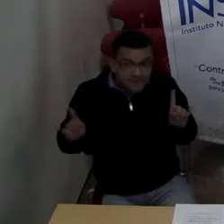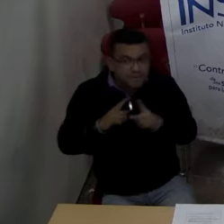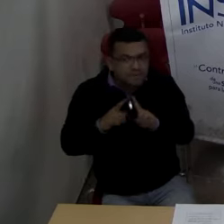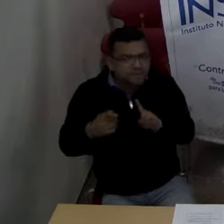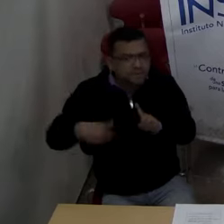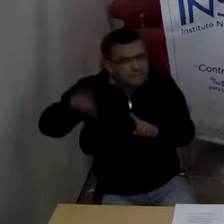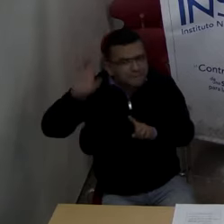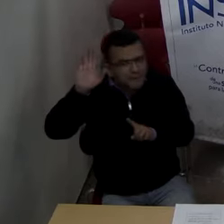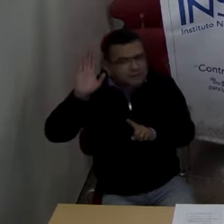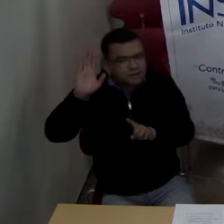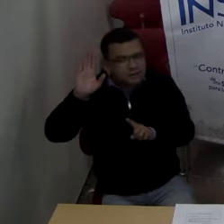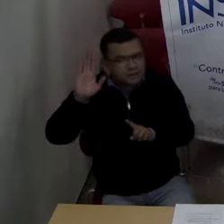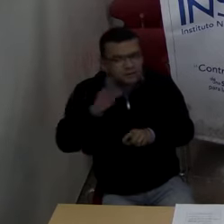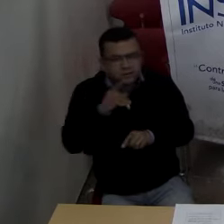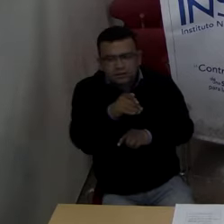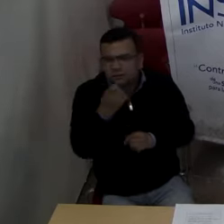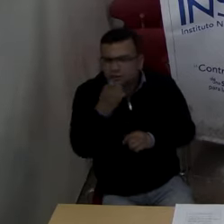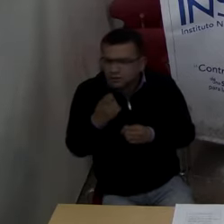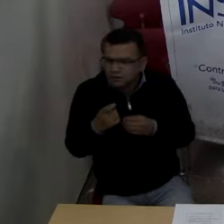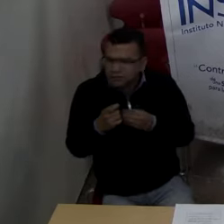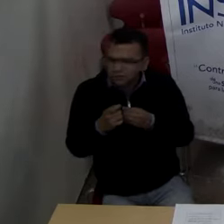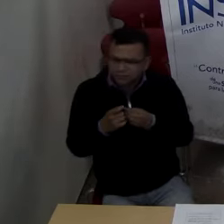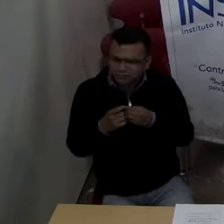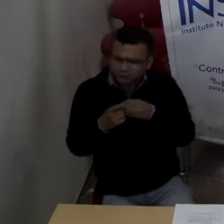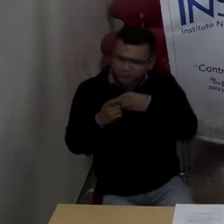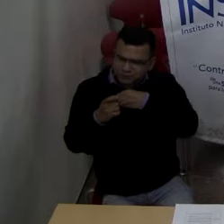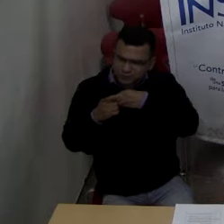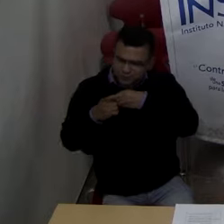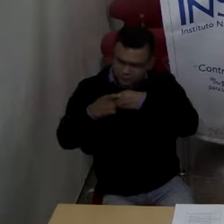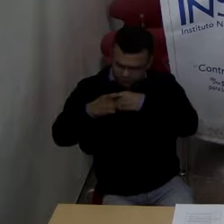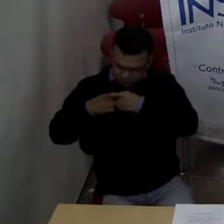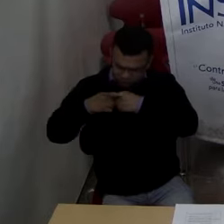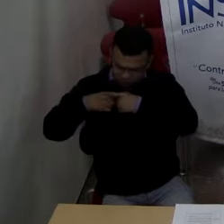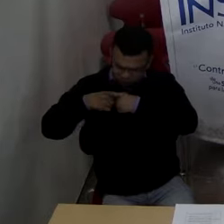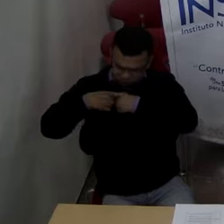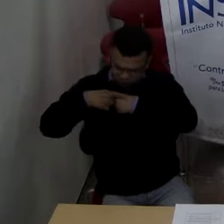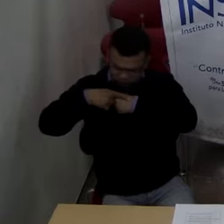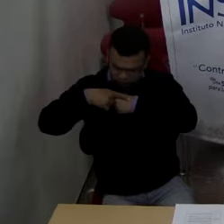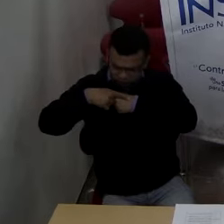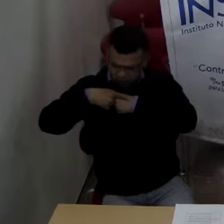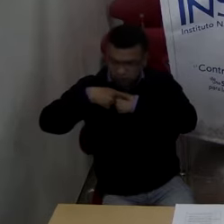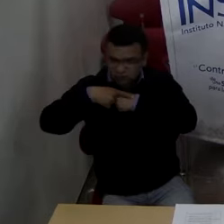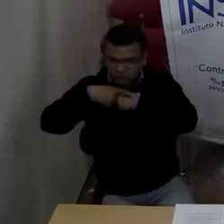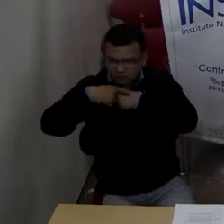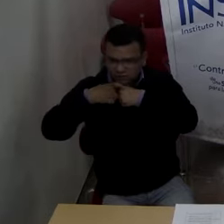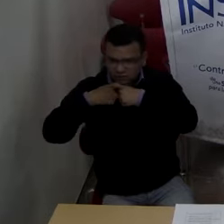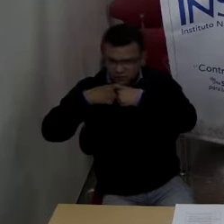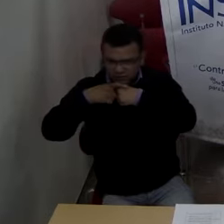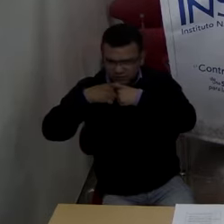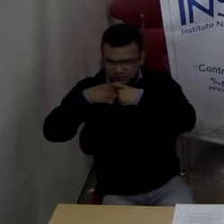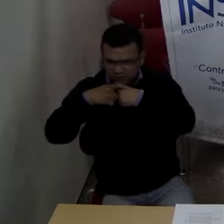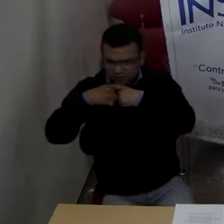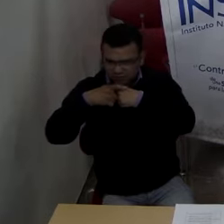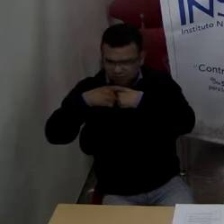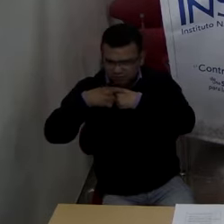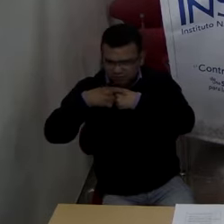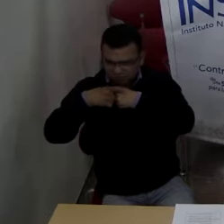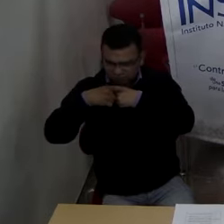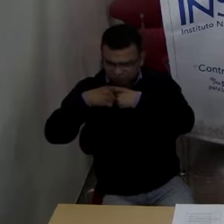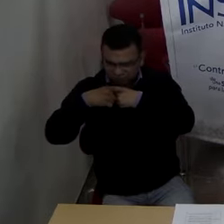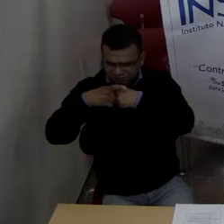infección por el parásito denominado Toxoplasma gondii. Por eso hay que